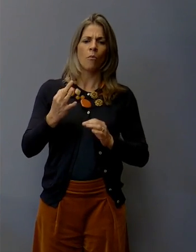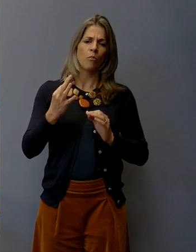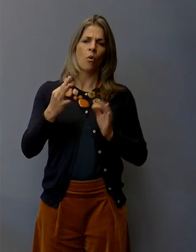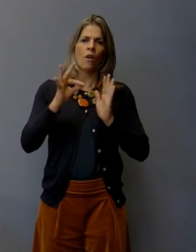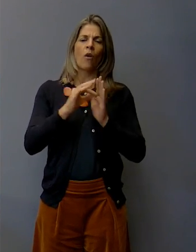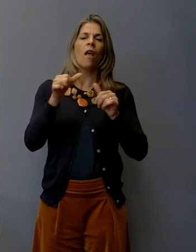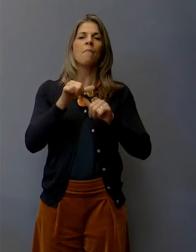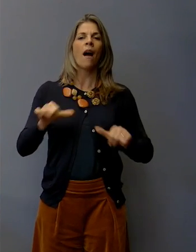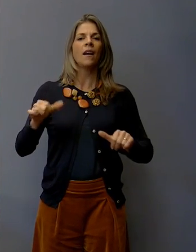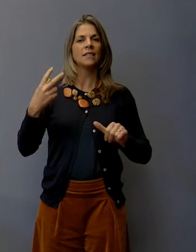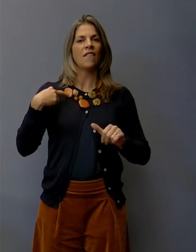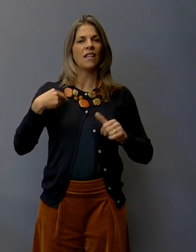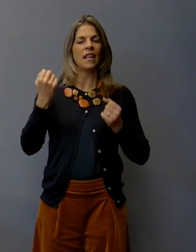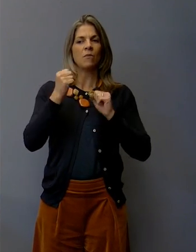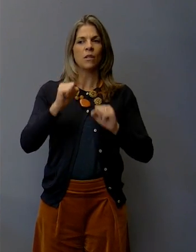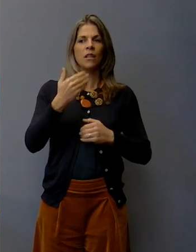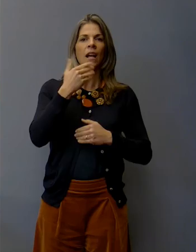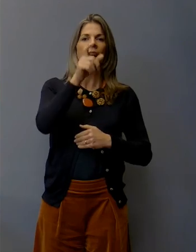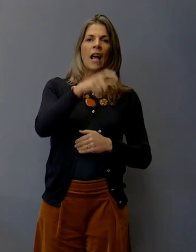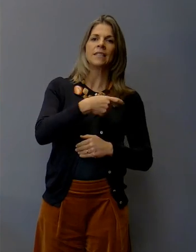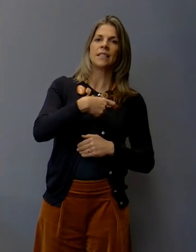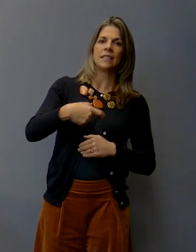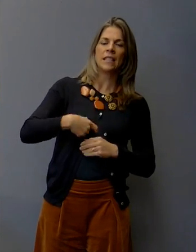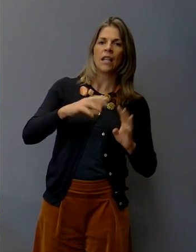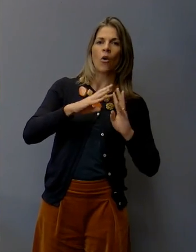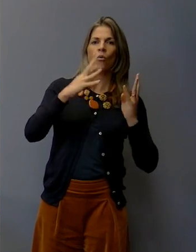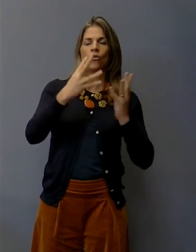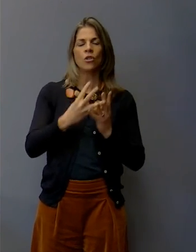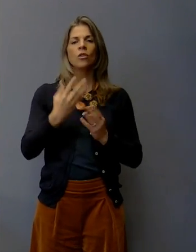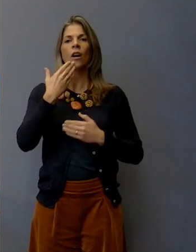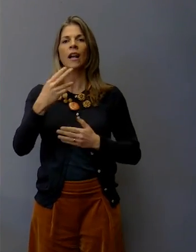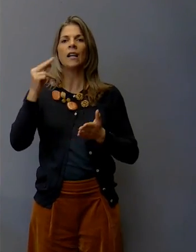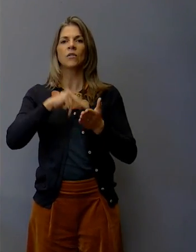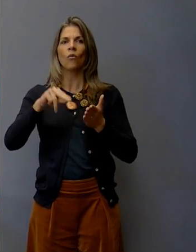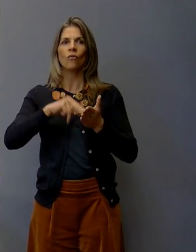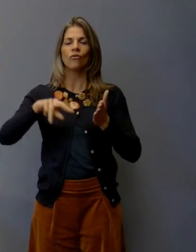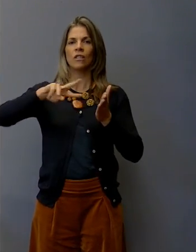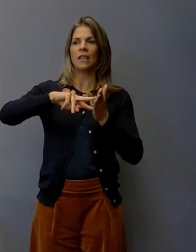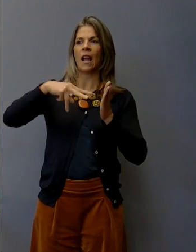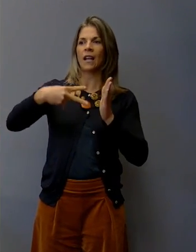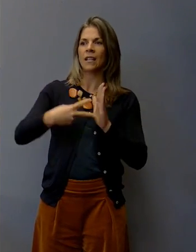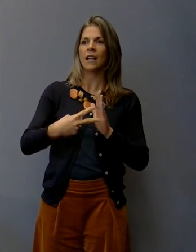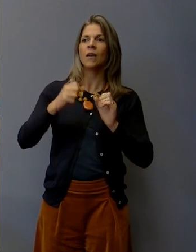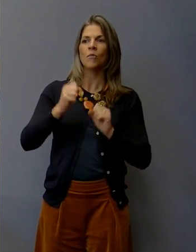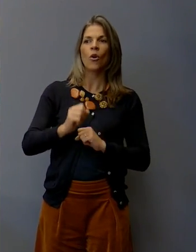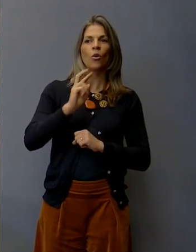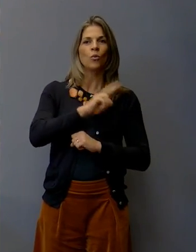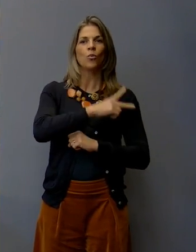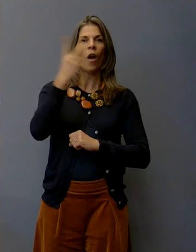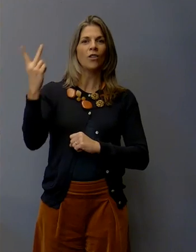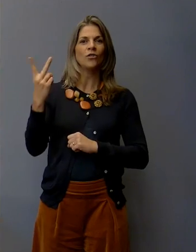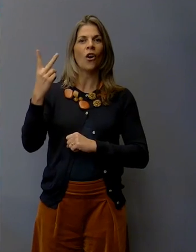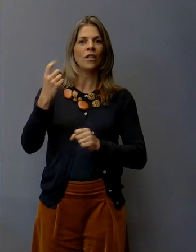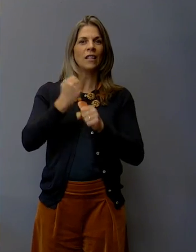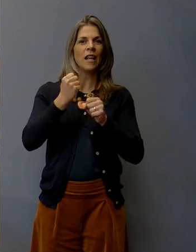ringraziamento alla giunta e al signor sindaco a tutti gli uffici ai tecnici che hanno permesso questa due giorni di lavoro sul